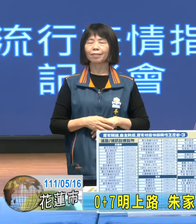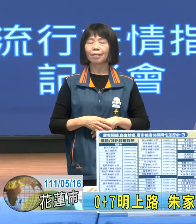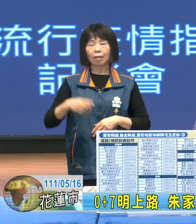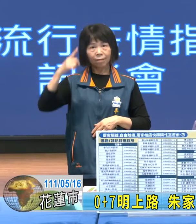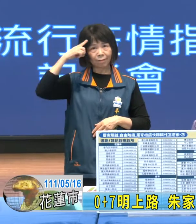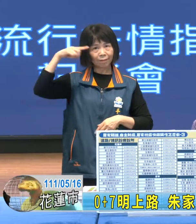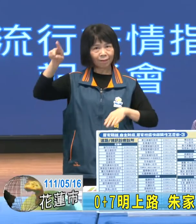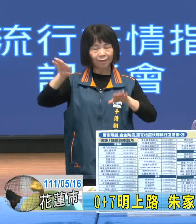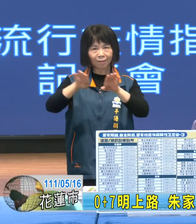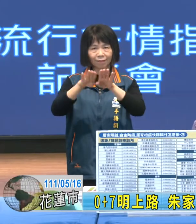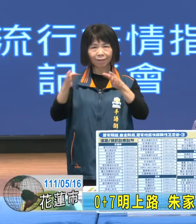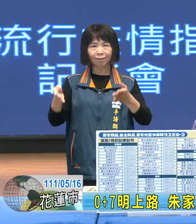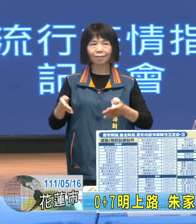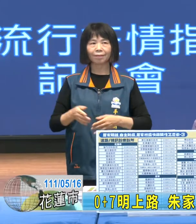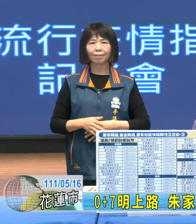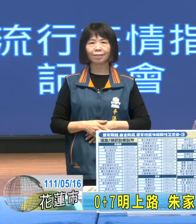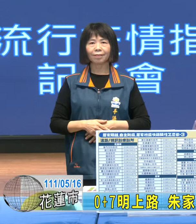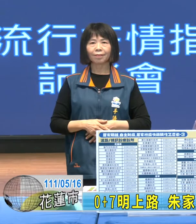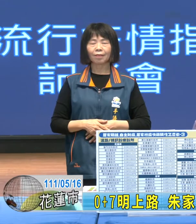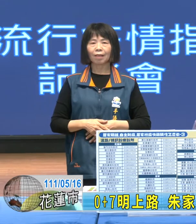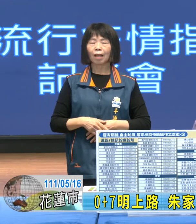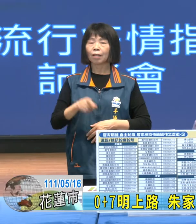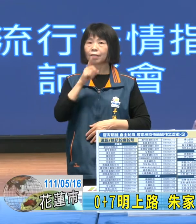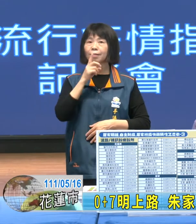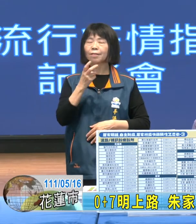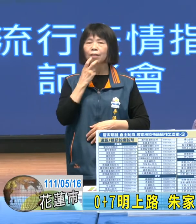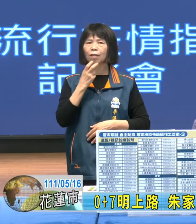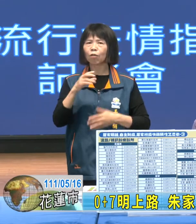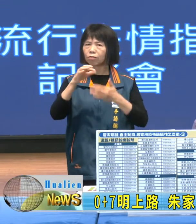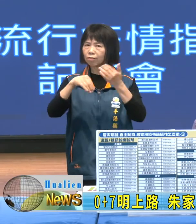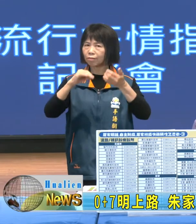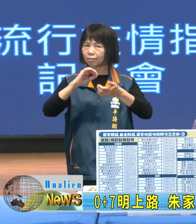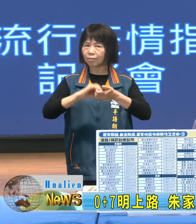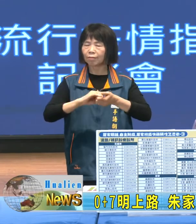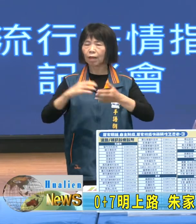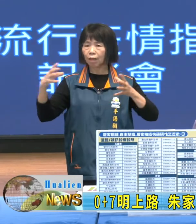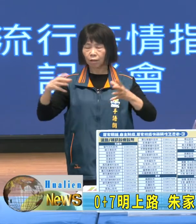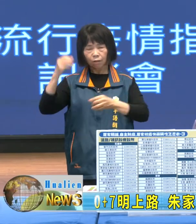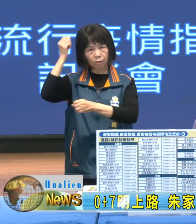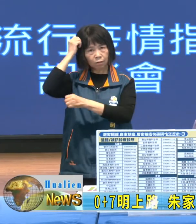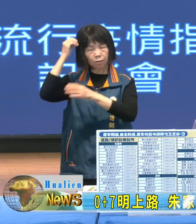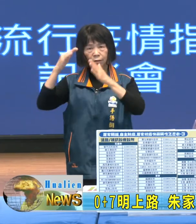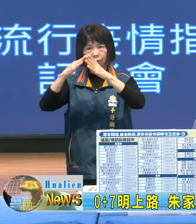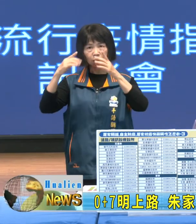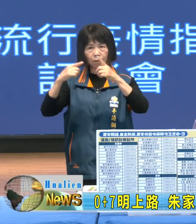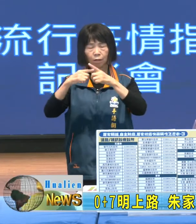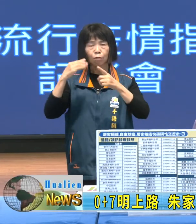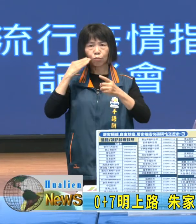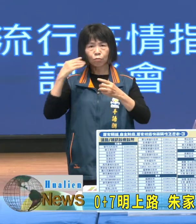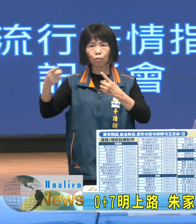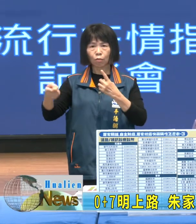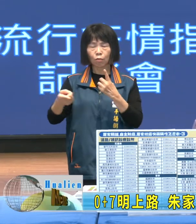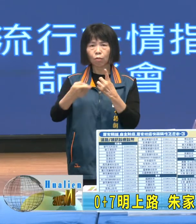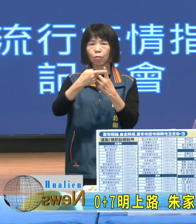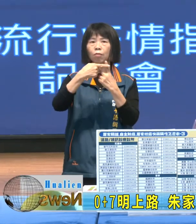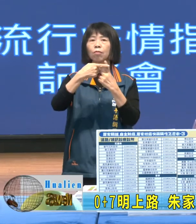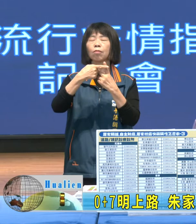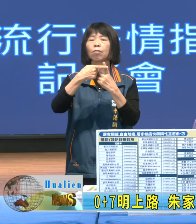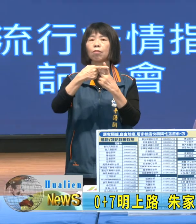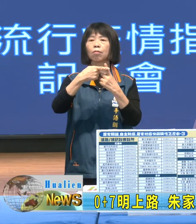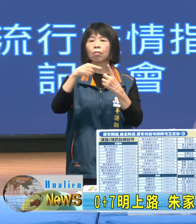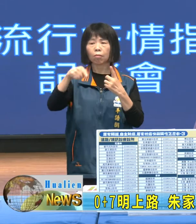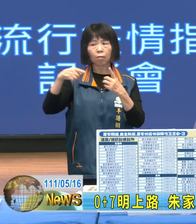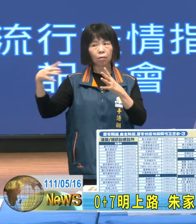明天开始，那中央就绿地了，对于所谓的同住家人，确诊者同住家人，那采